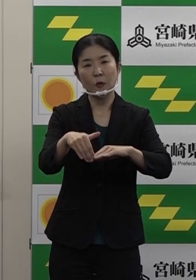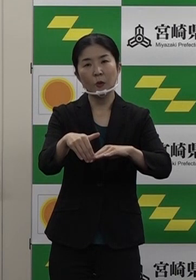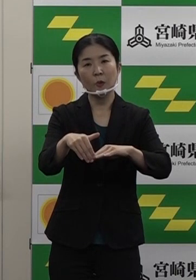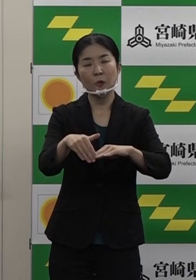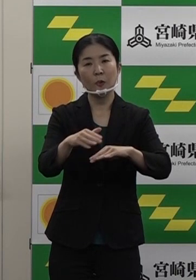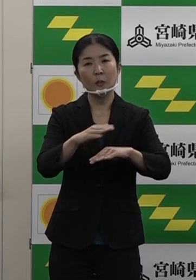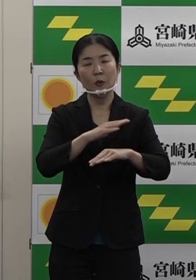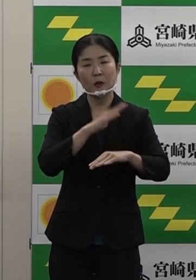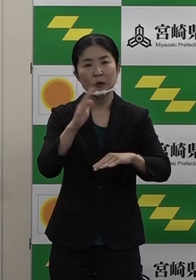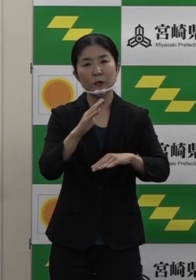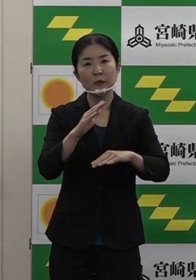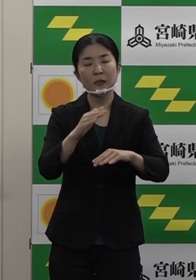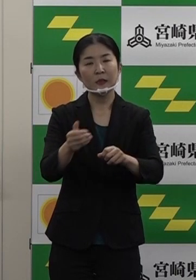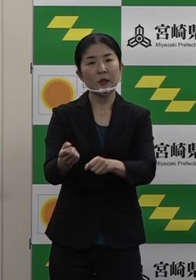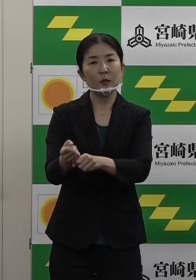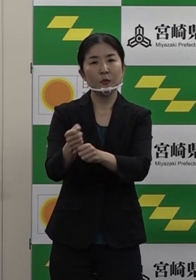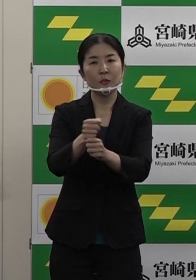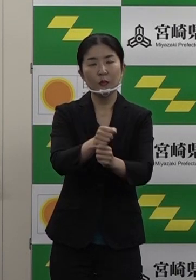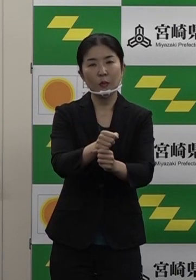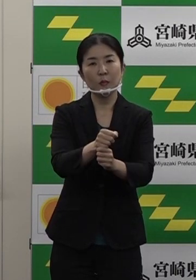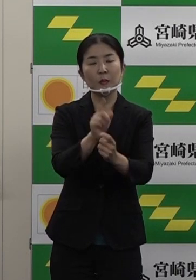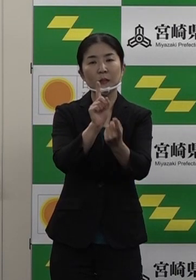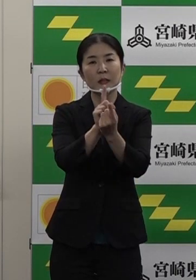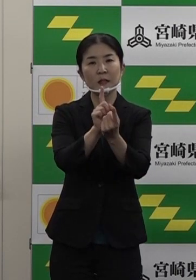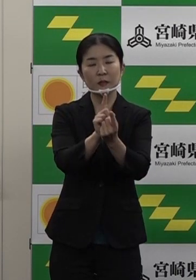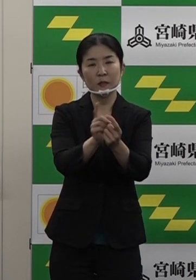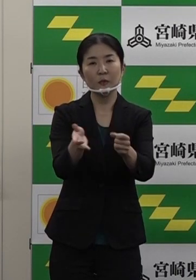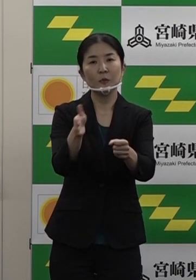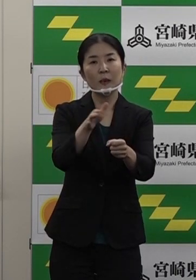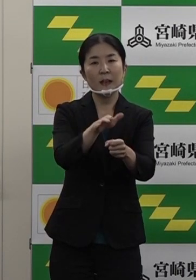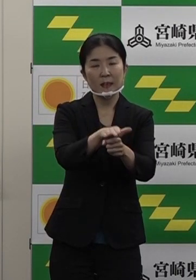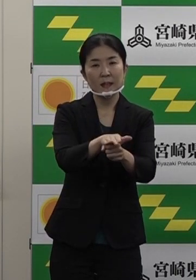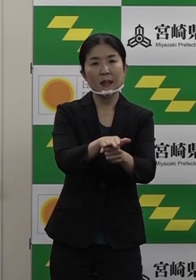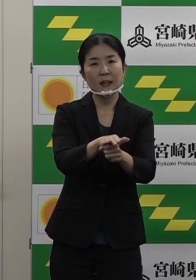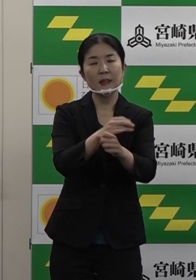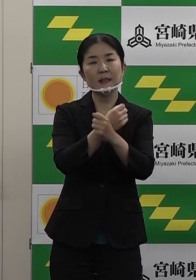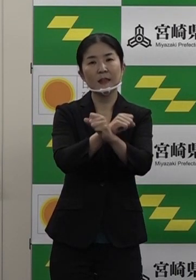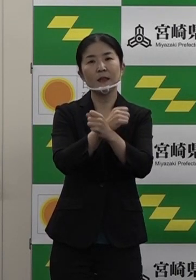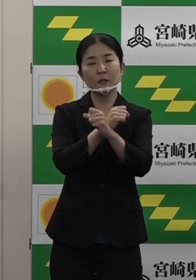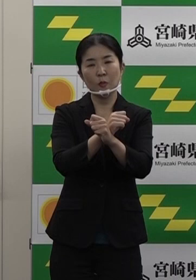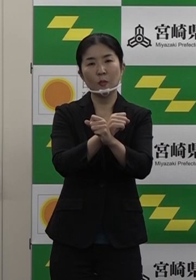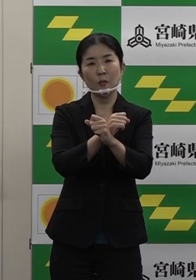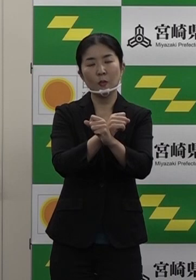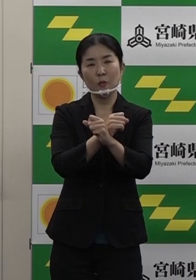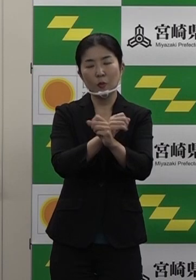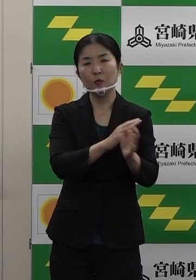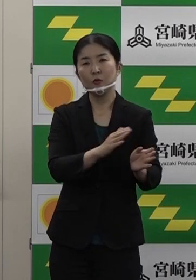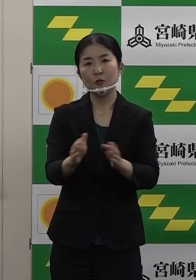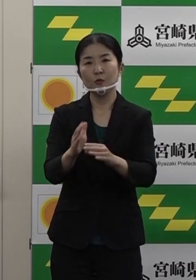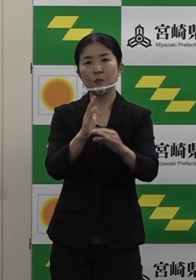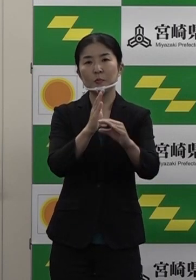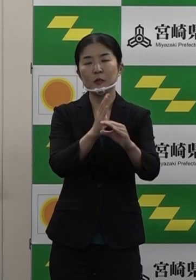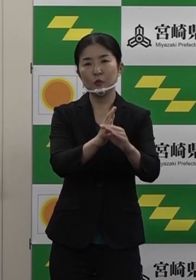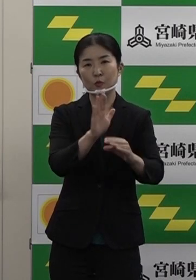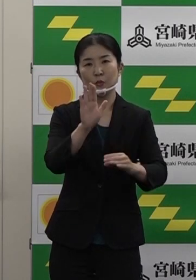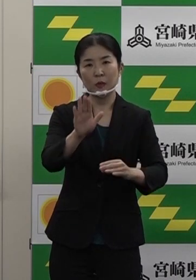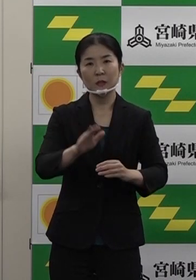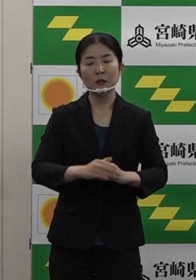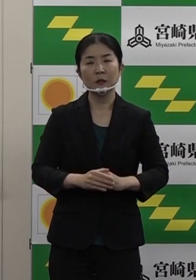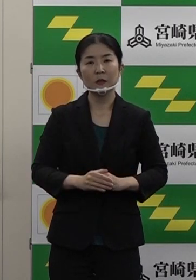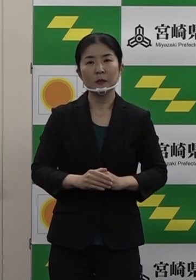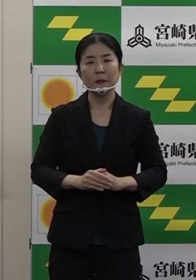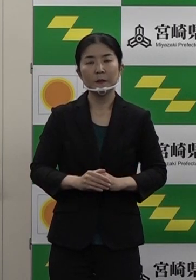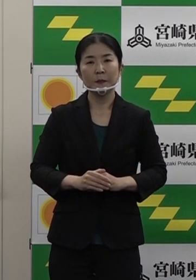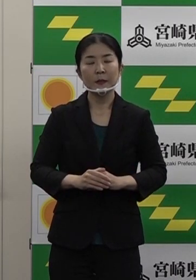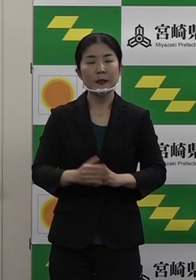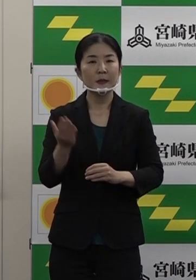も視野に入れた対策というのもですね、そういう予算なども今検討準備を進めているところであります。先